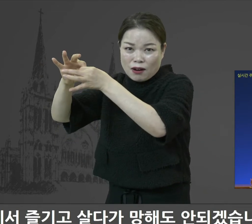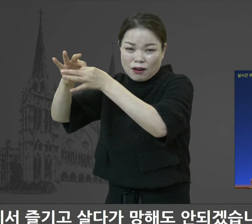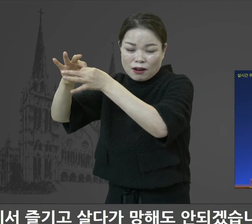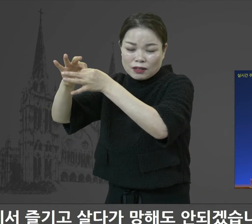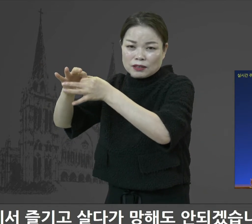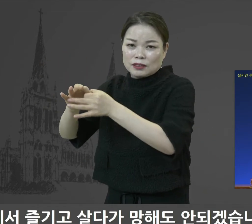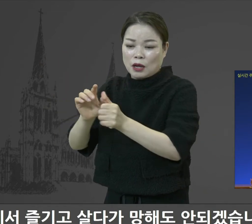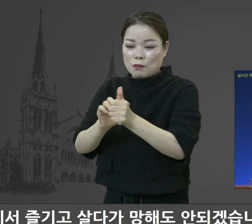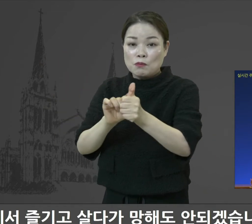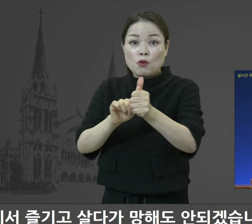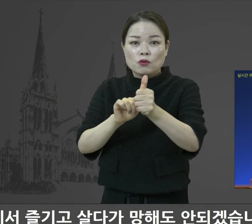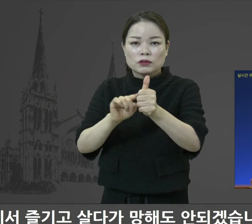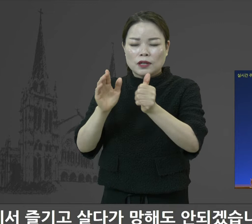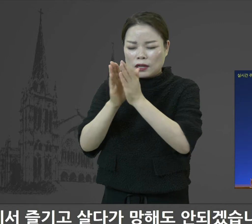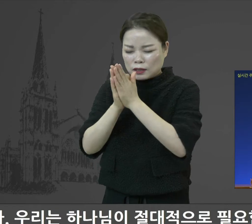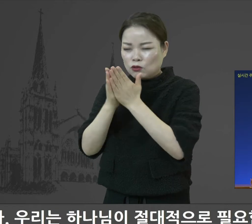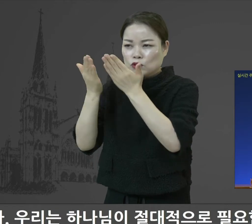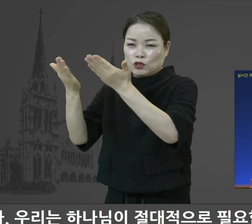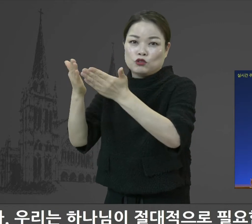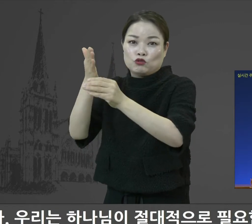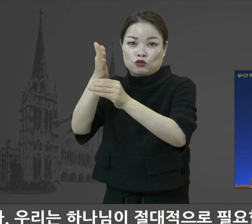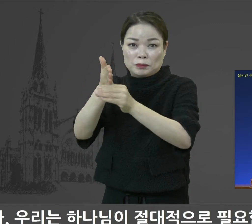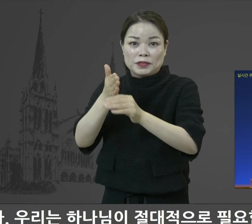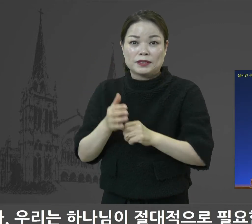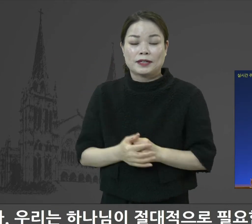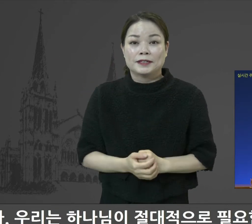드리고 있는 것이죠.